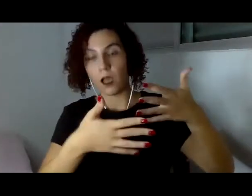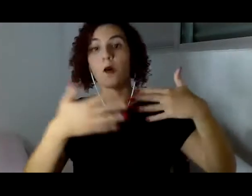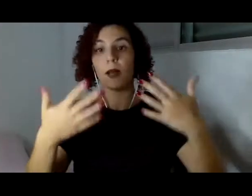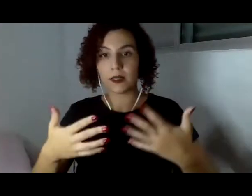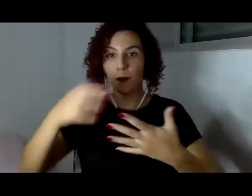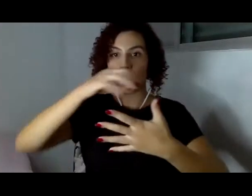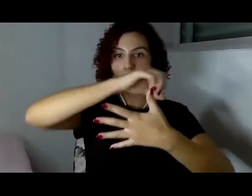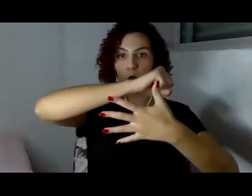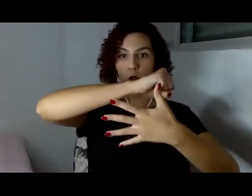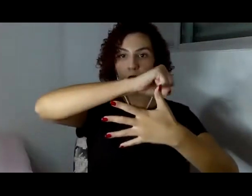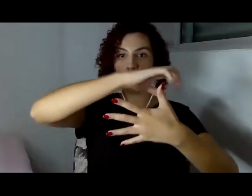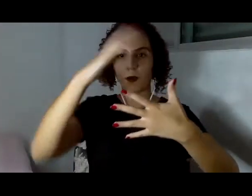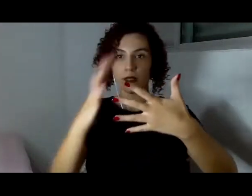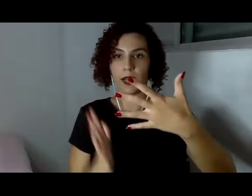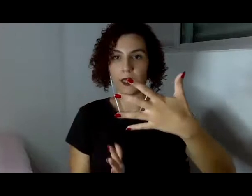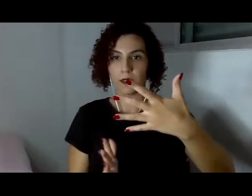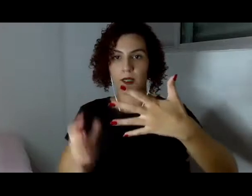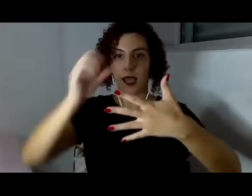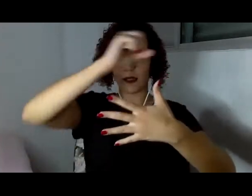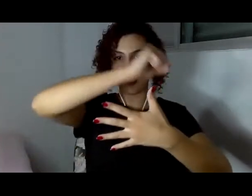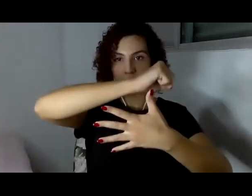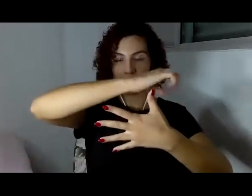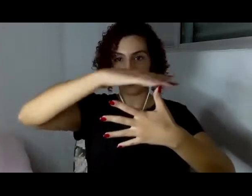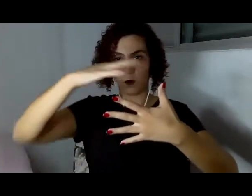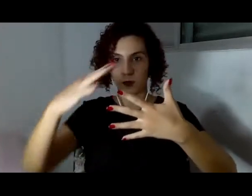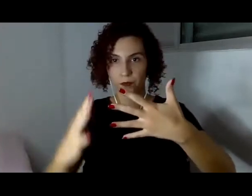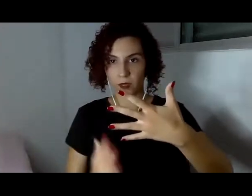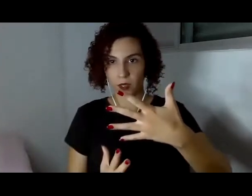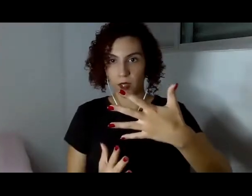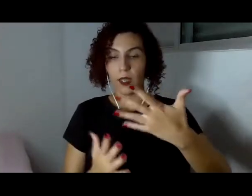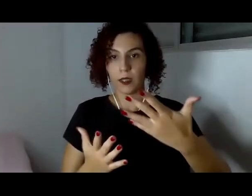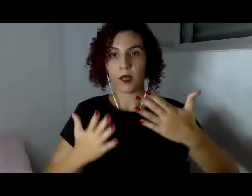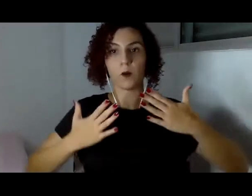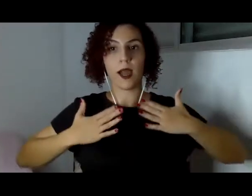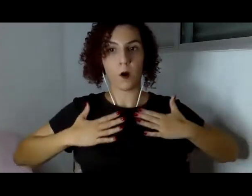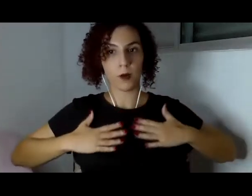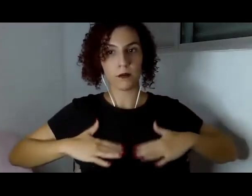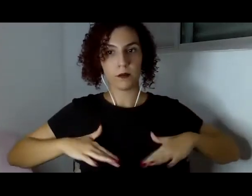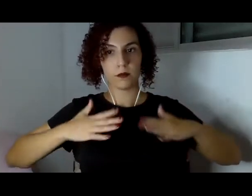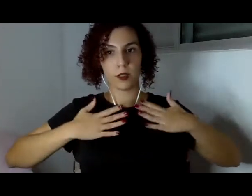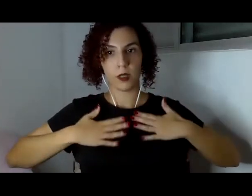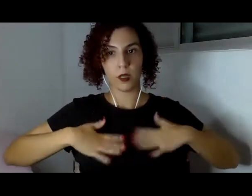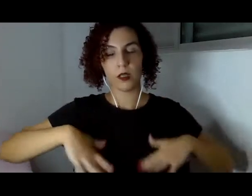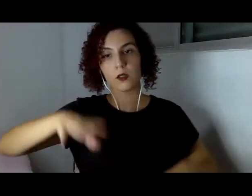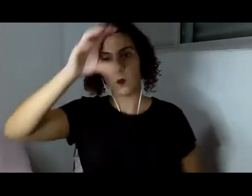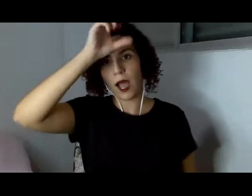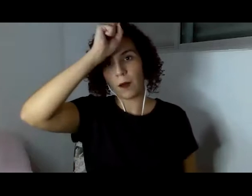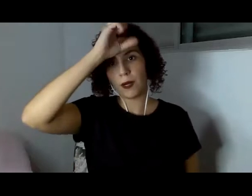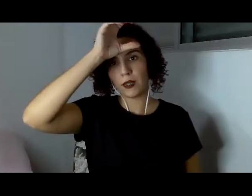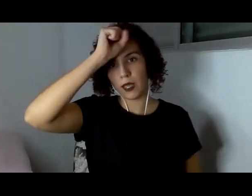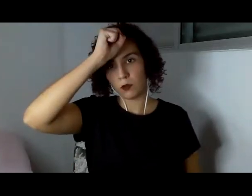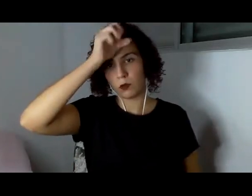sinais. Mas também temos o língua brasileira de sinais dessa forma. Então, calma,